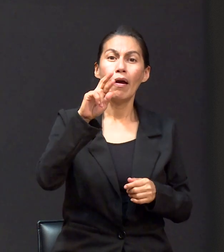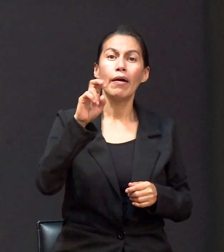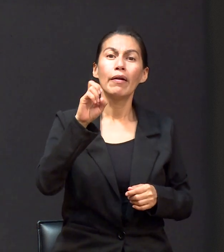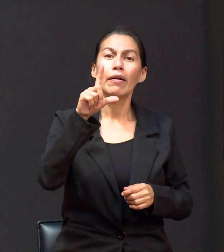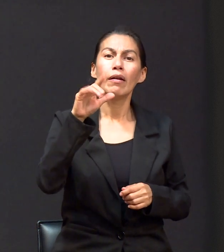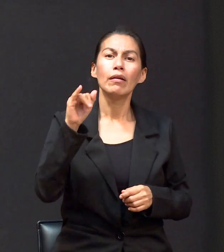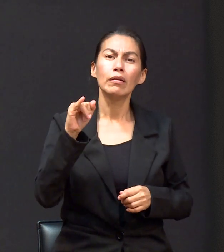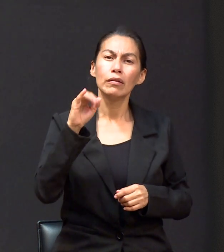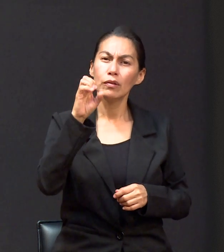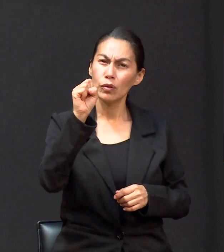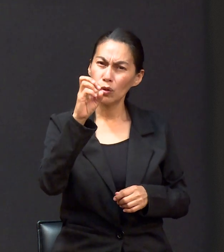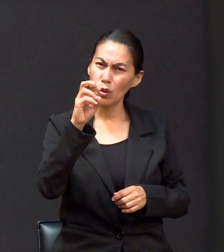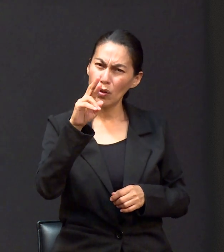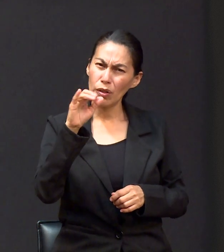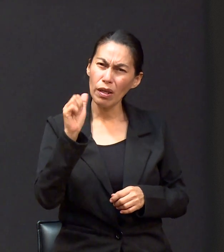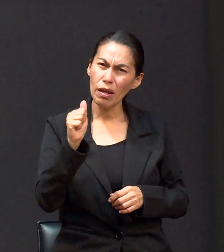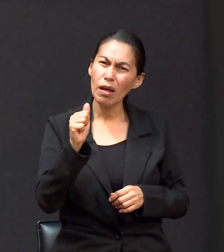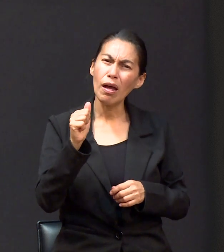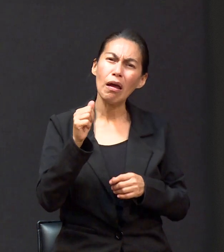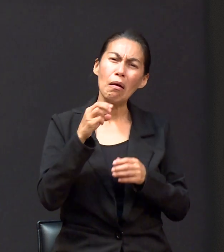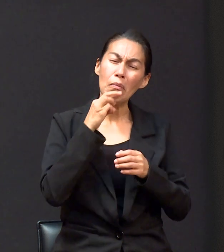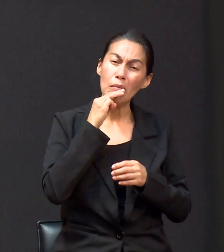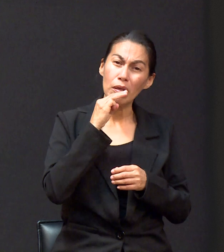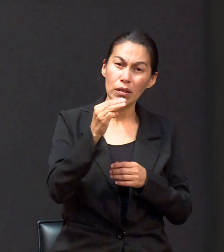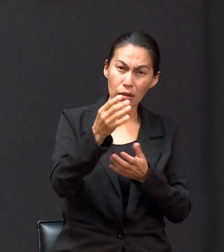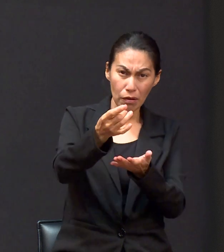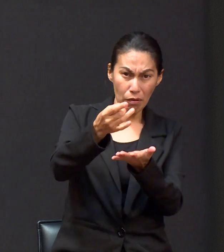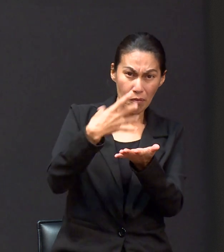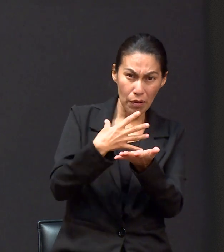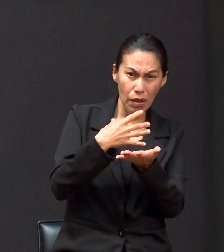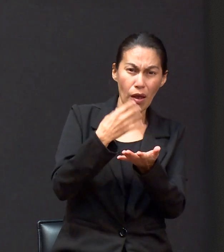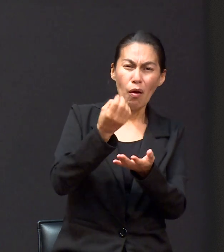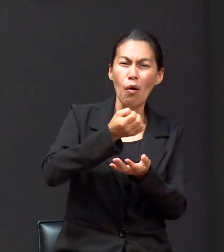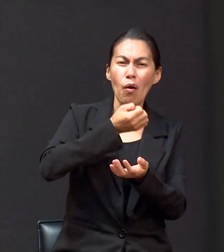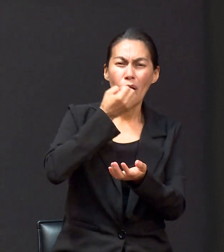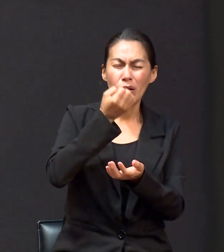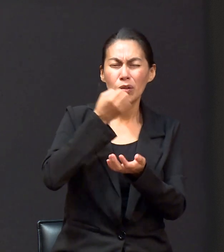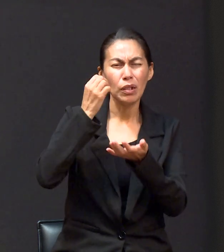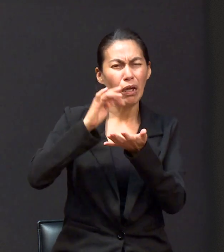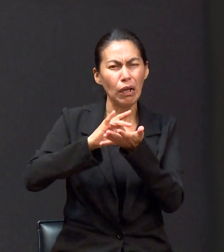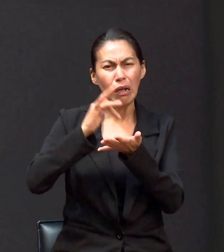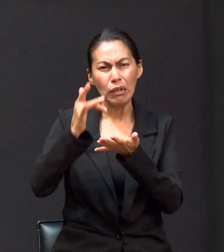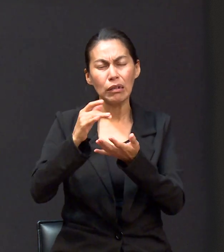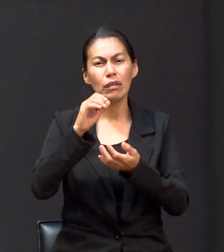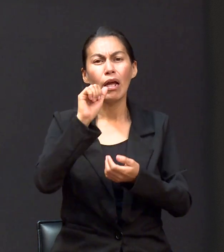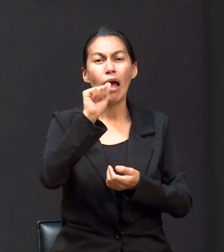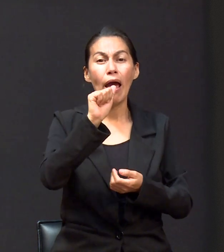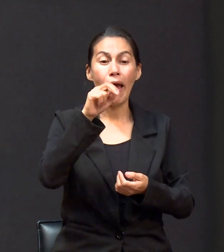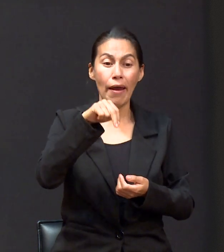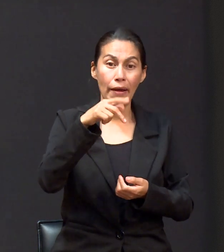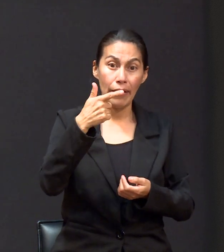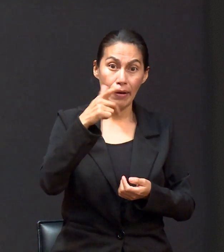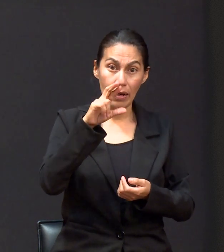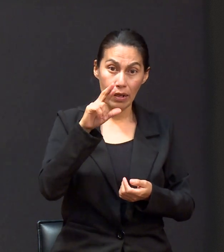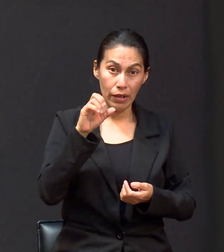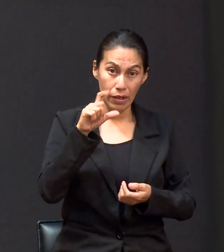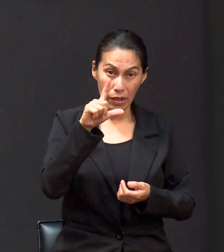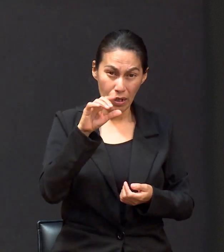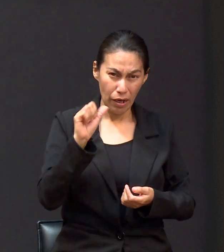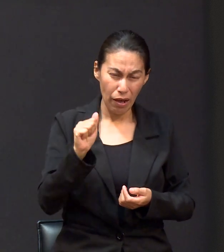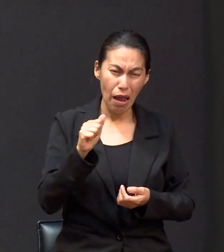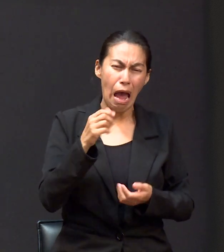Areli Soria nos ha enviado un mensaje. Agradecemos sus oraciones a favor de